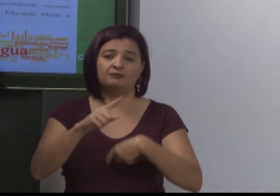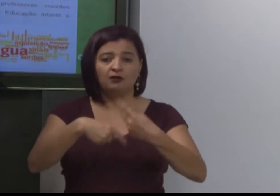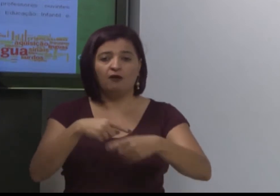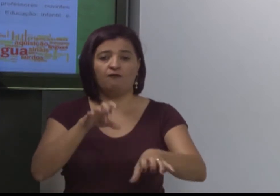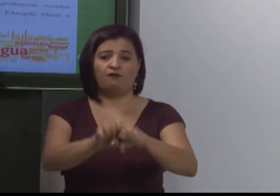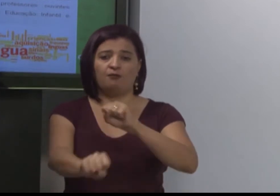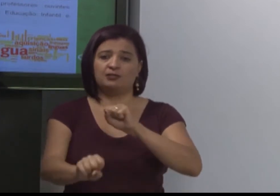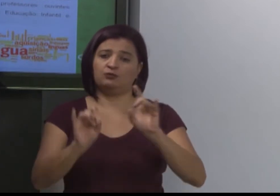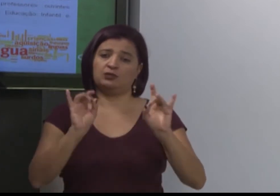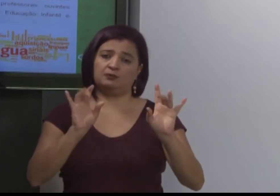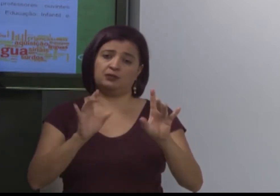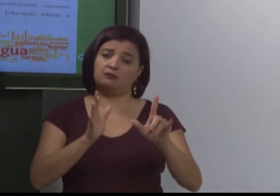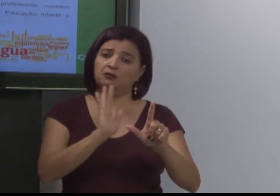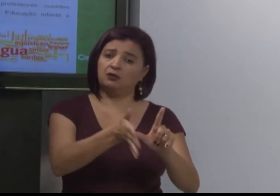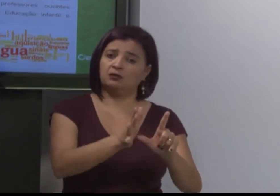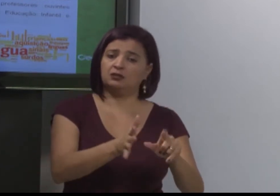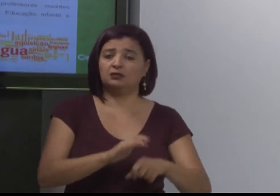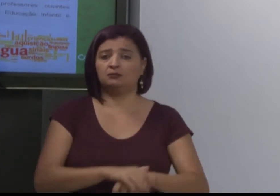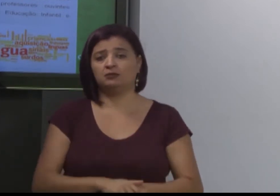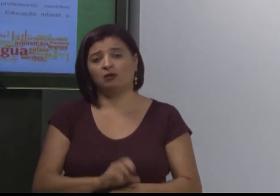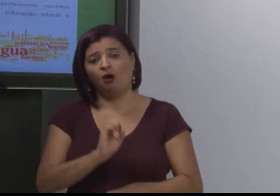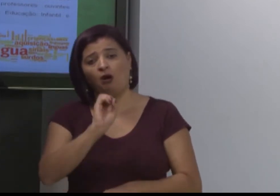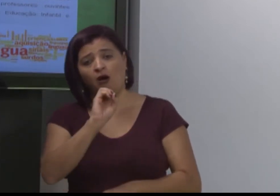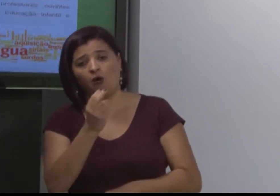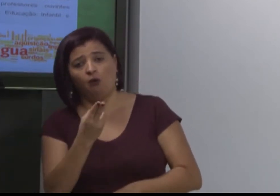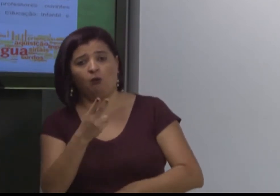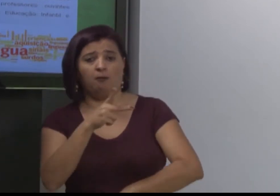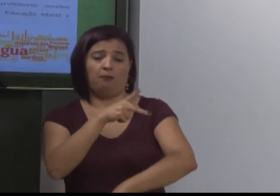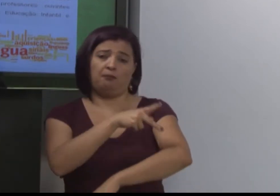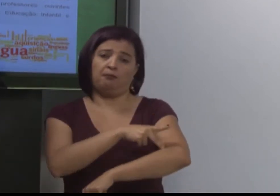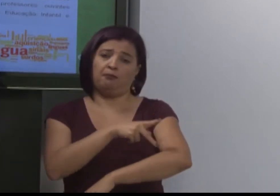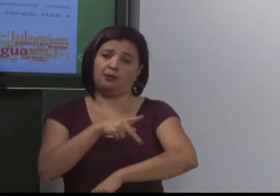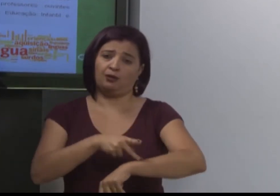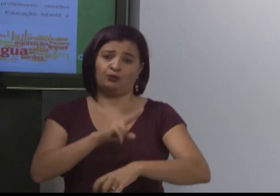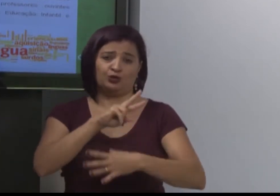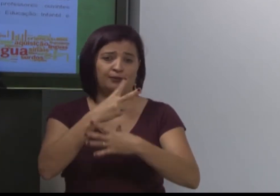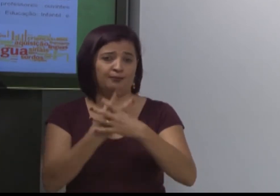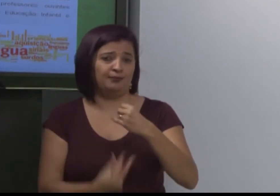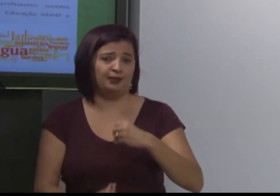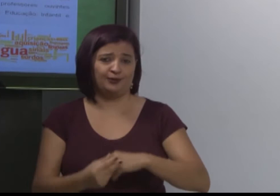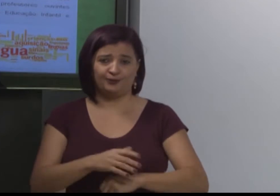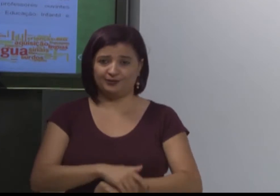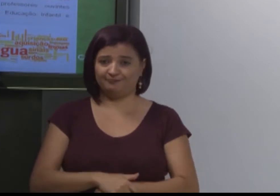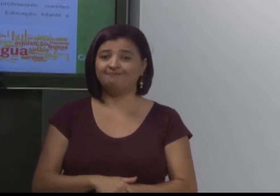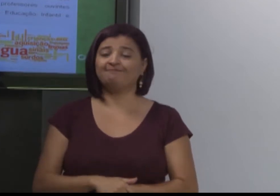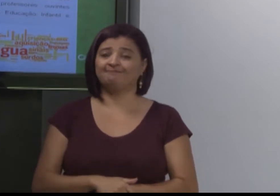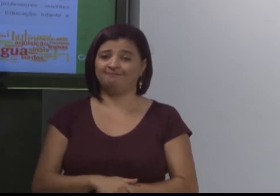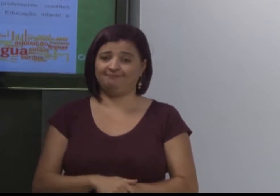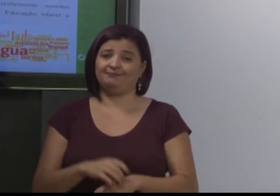Foi necessário essa formação especial, até a formação do Letras Libras, ou pedagogia